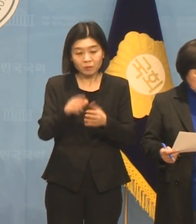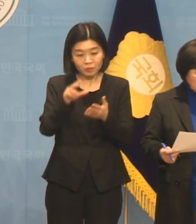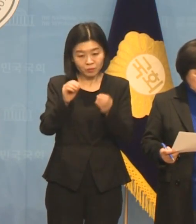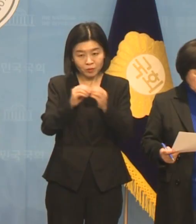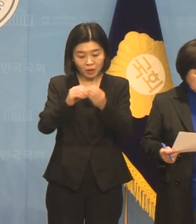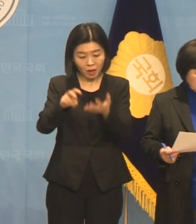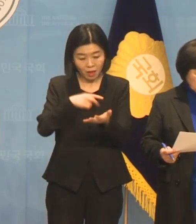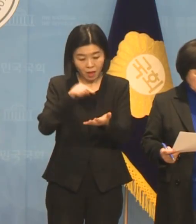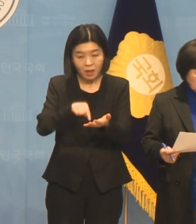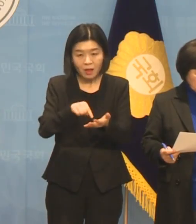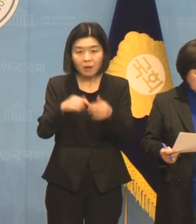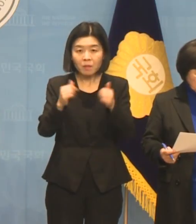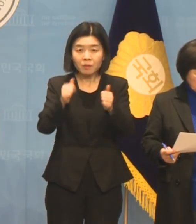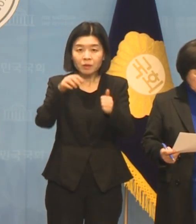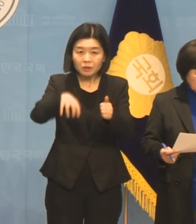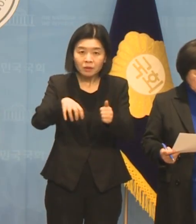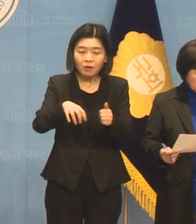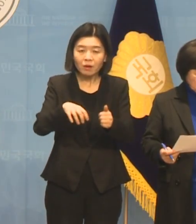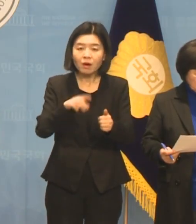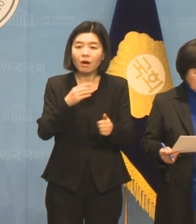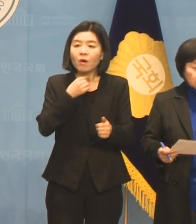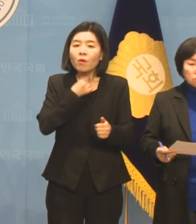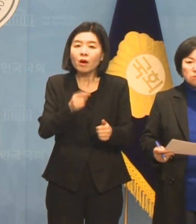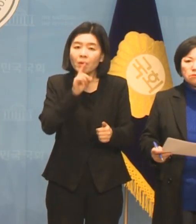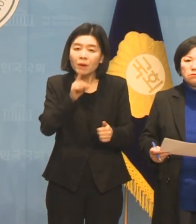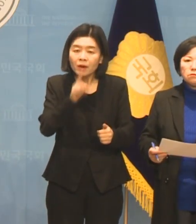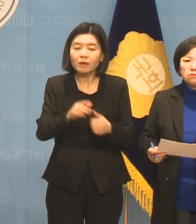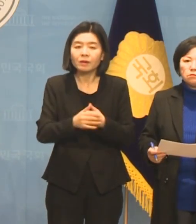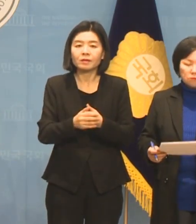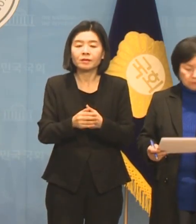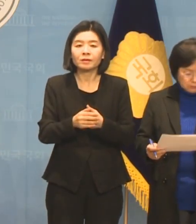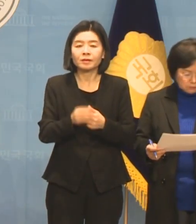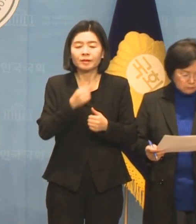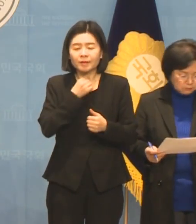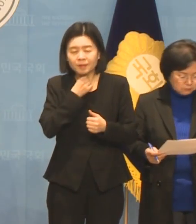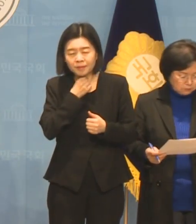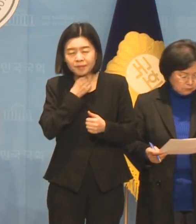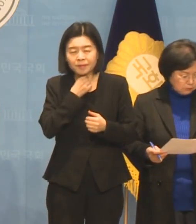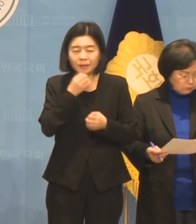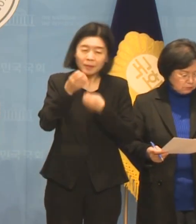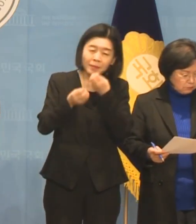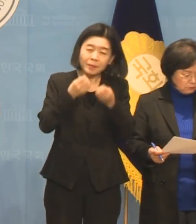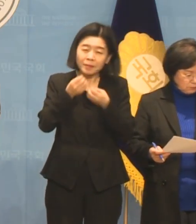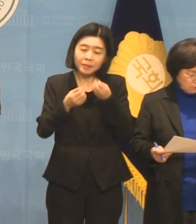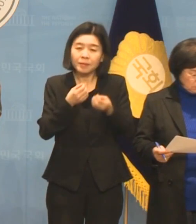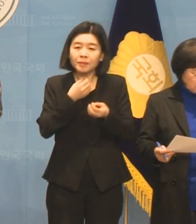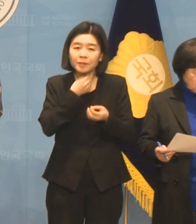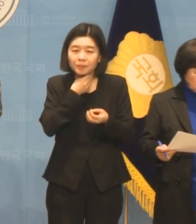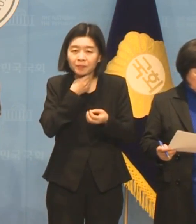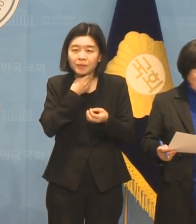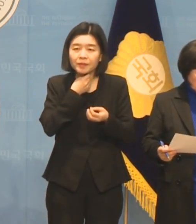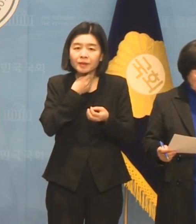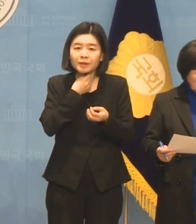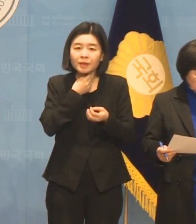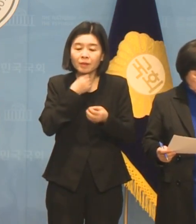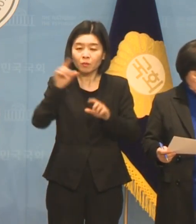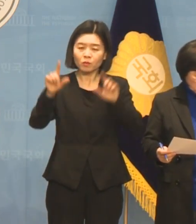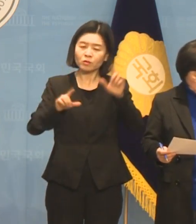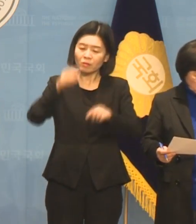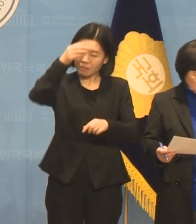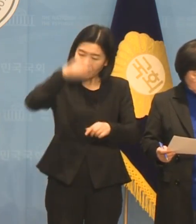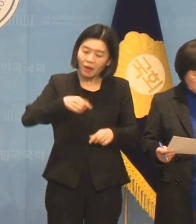말미에는 법정에 가서 하고 싶은 말이나 죽도록 하러 가렵니다라며 뻔뻔함까지 보이고